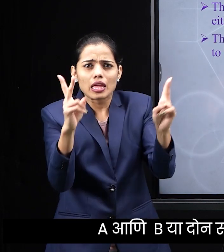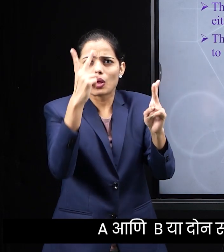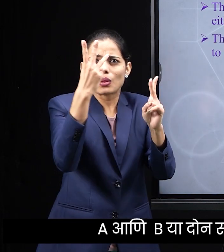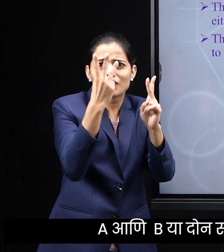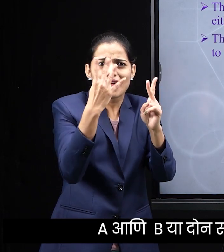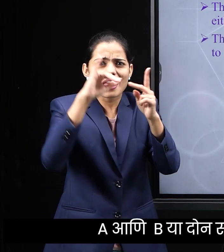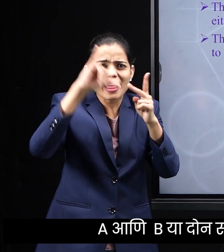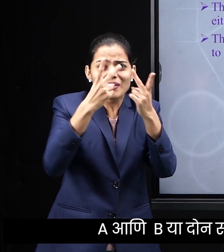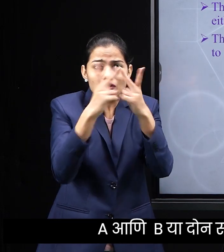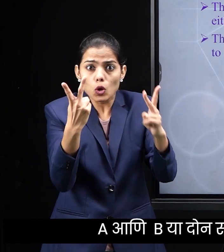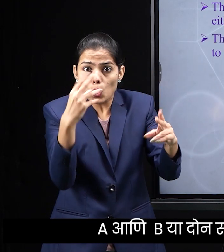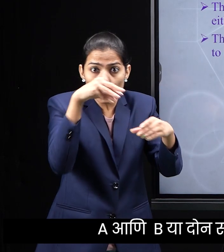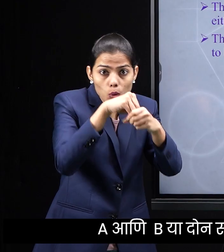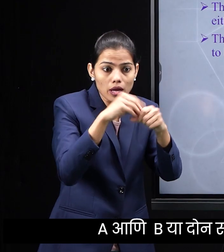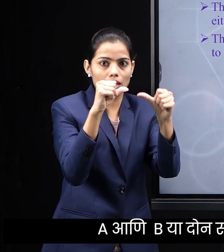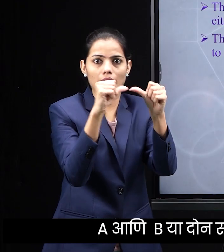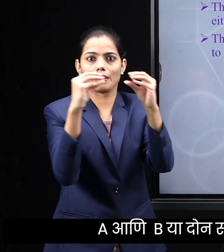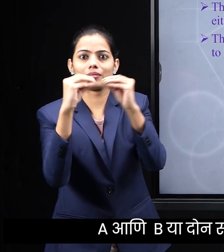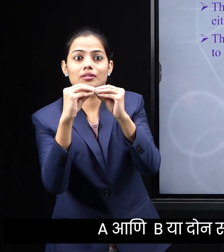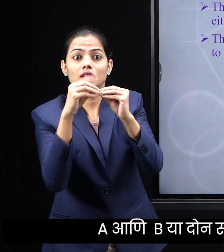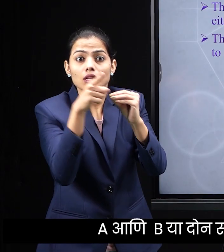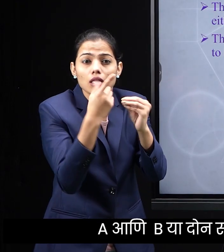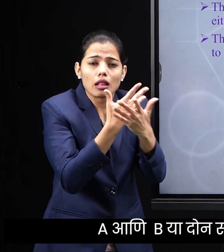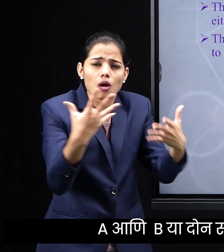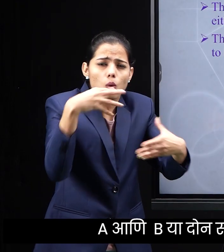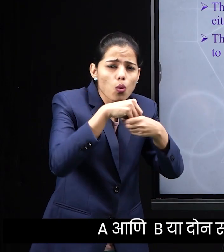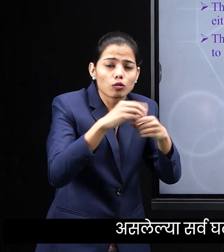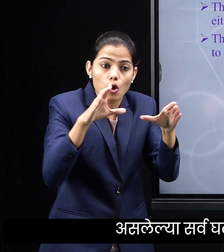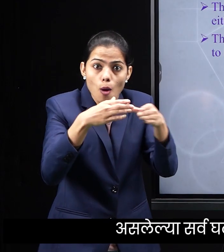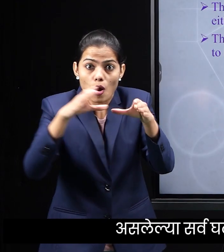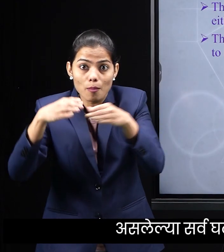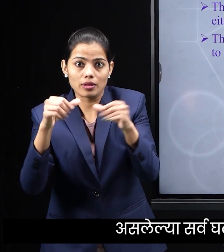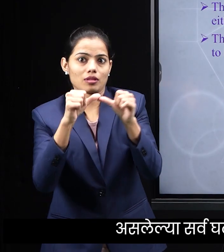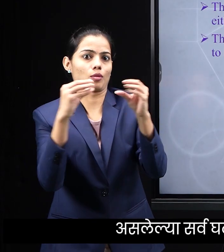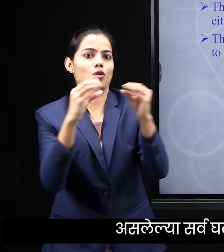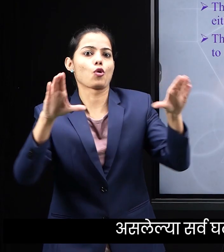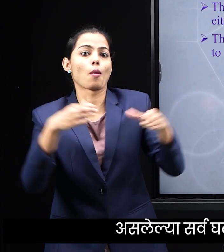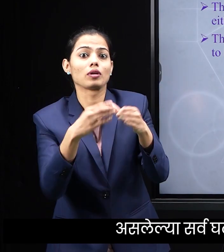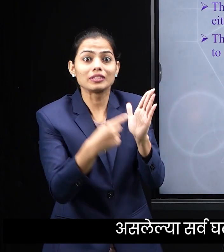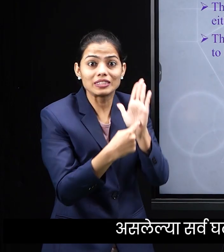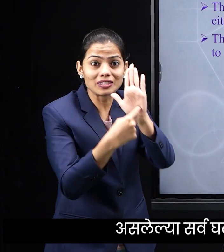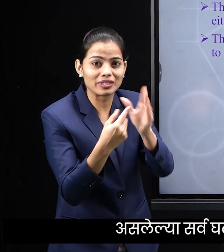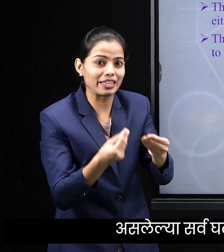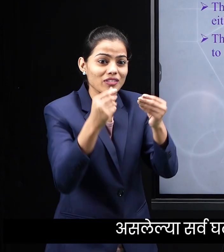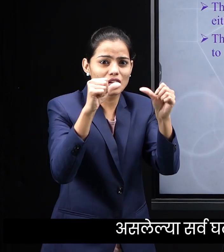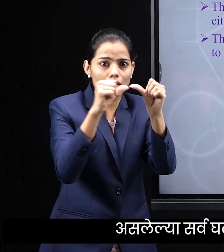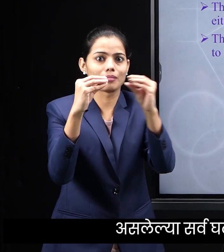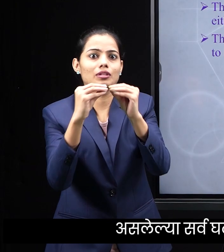दोन संचाचा संगम हा A आणि B या दोहोंसाठी समान असलेल्या सर्व घटकांचा संच आहे. हे A इंटरसेक्शन